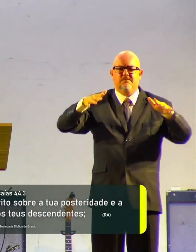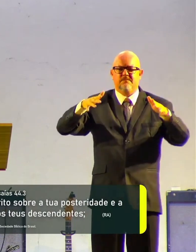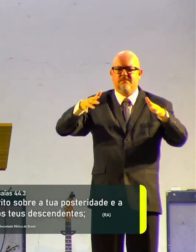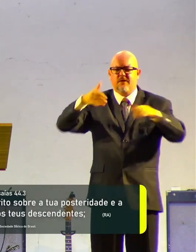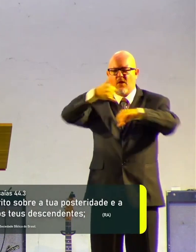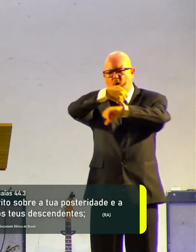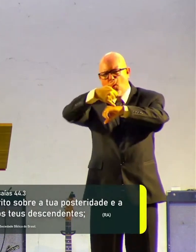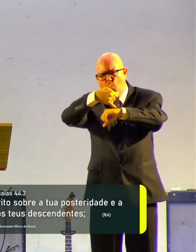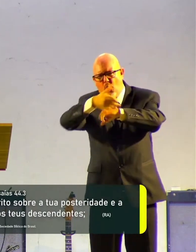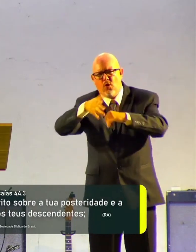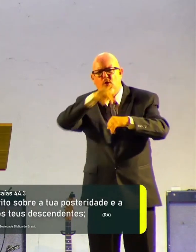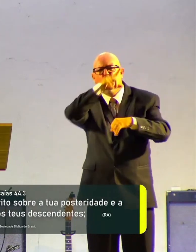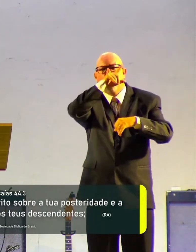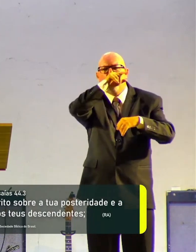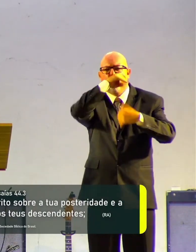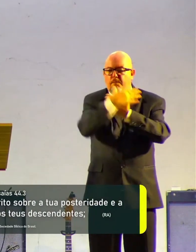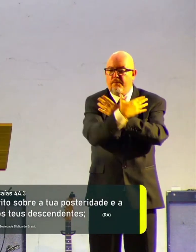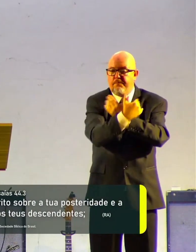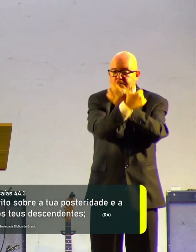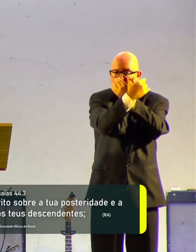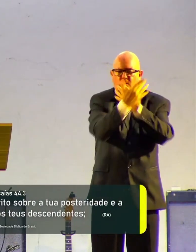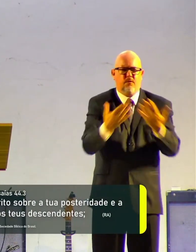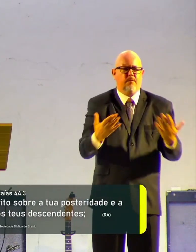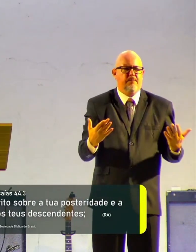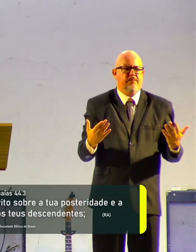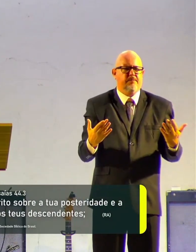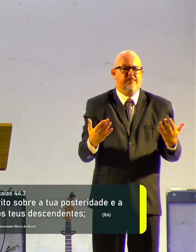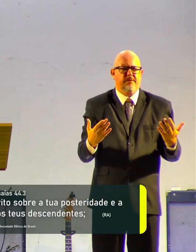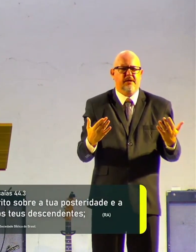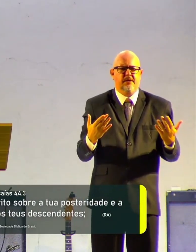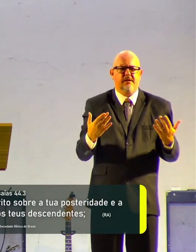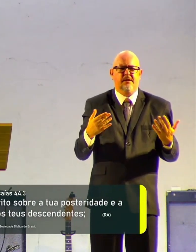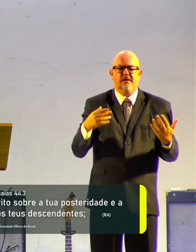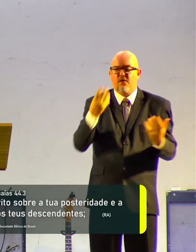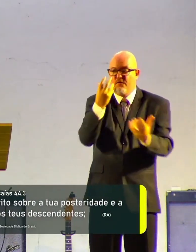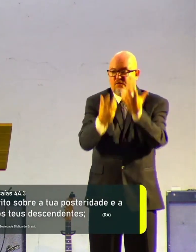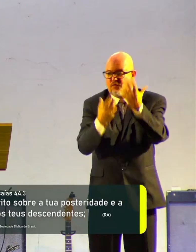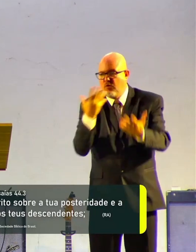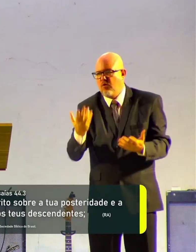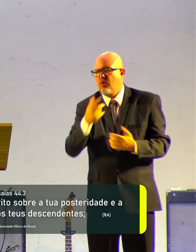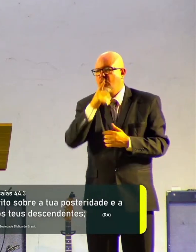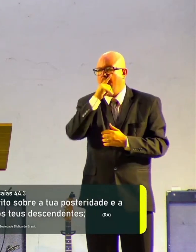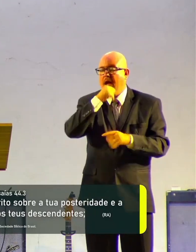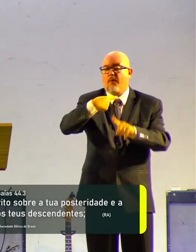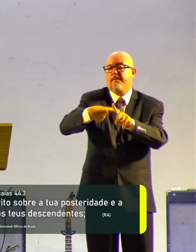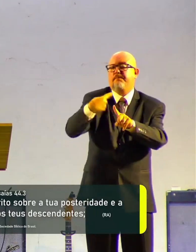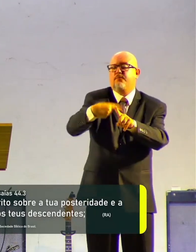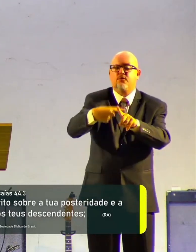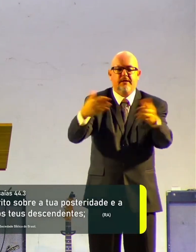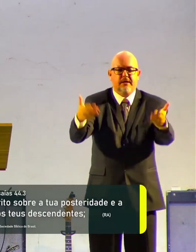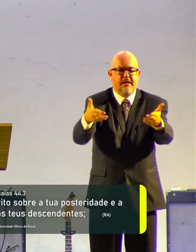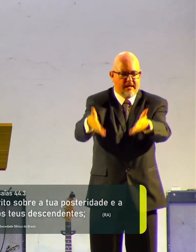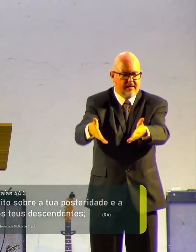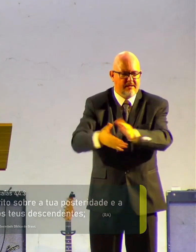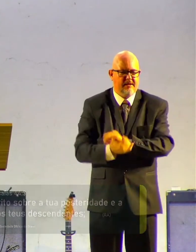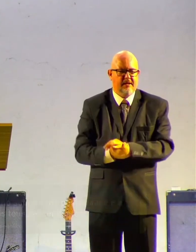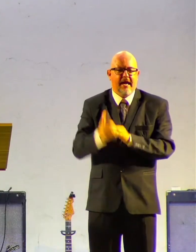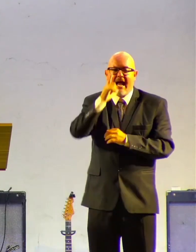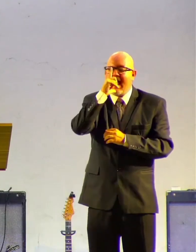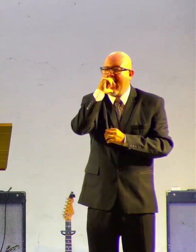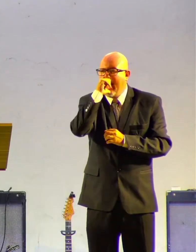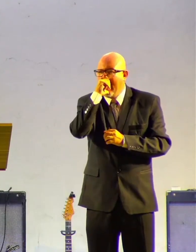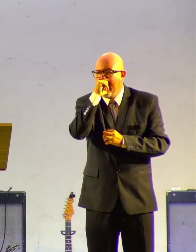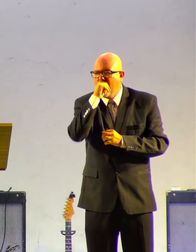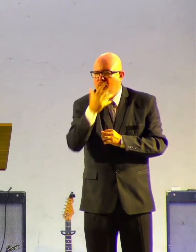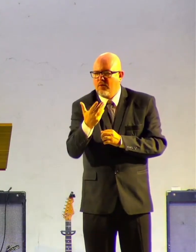azeite, como a pomba, como o fogo, como a água. Por que que aqui a